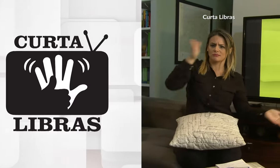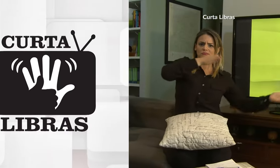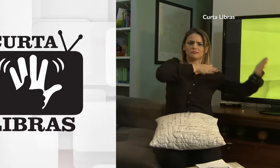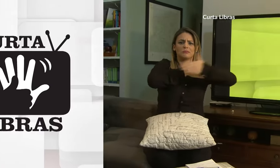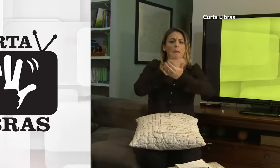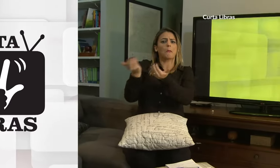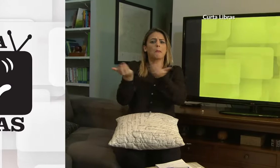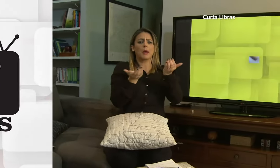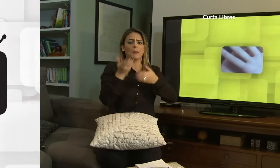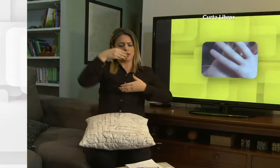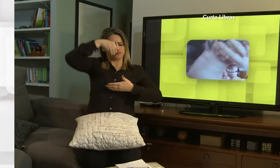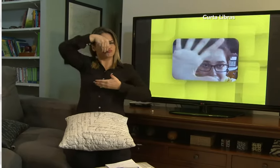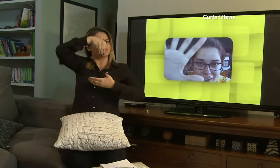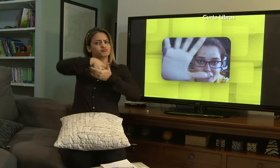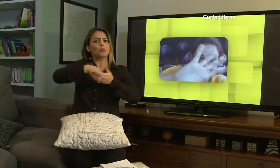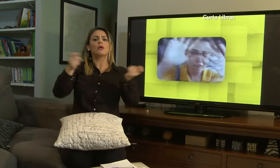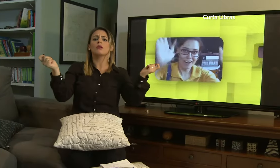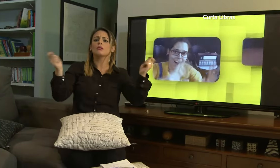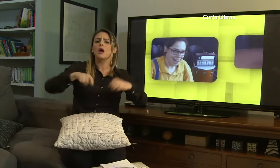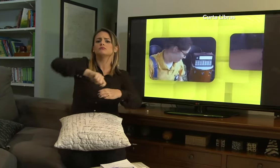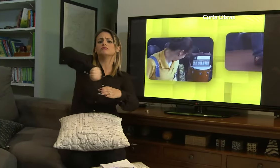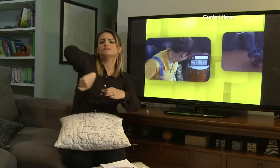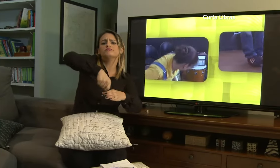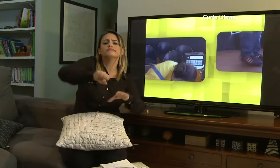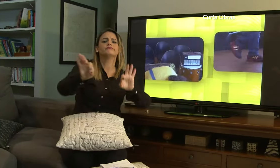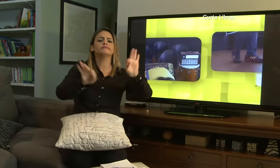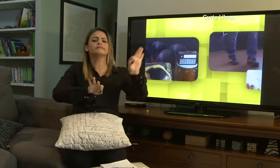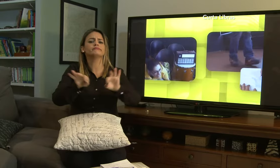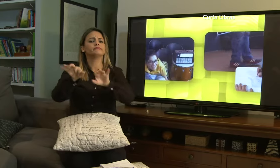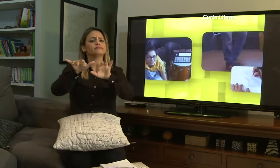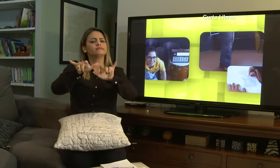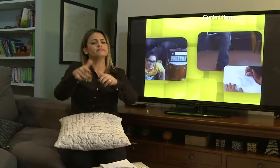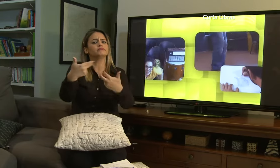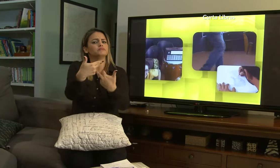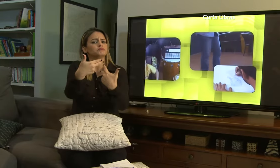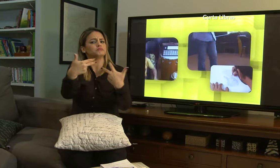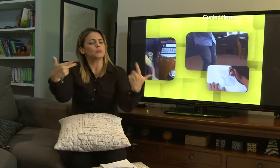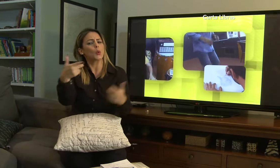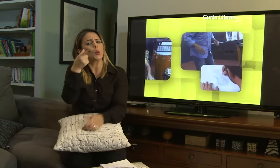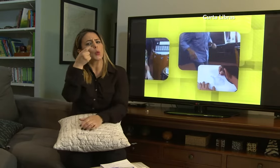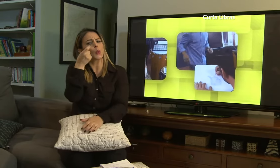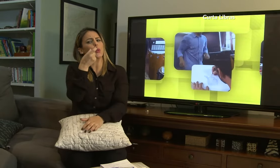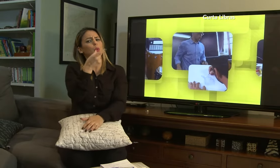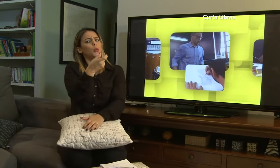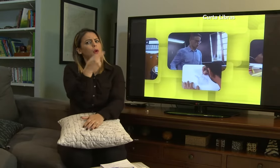Interessante o uso do sling nas atividades diárias e ver como o bebê fica confortável próximo à mãe.